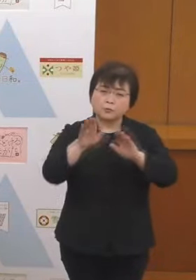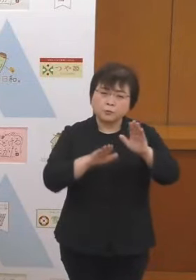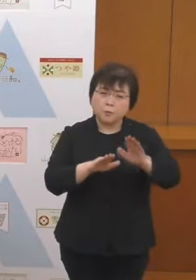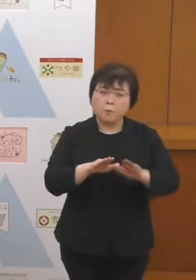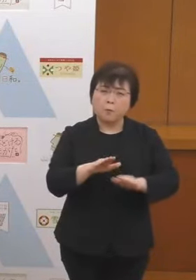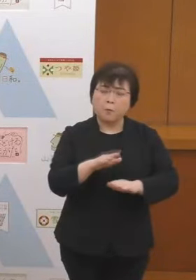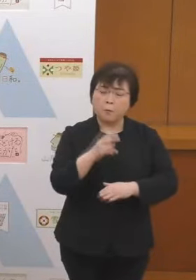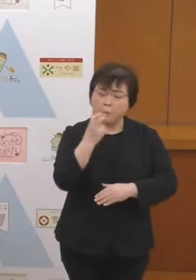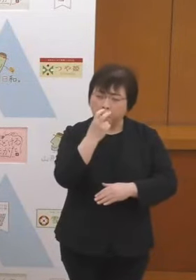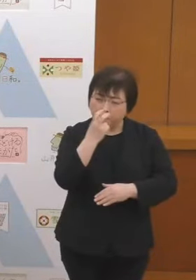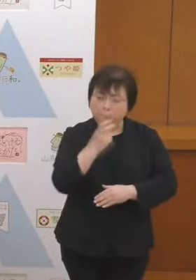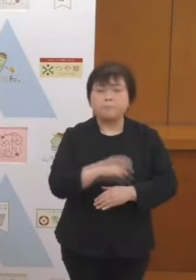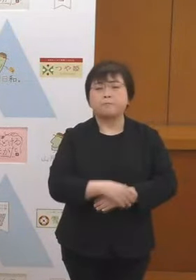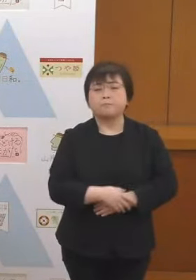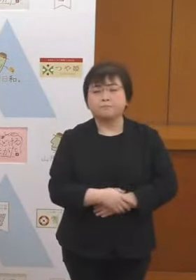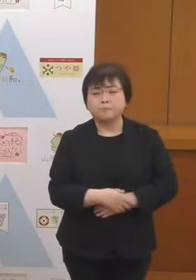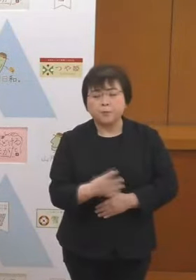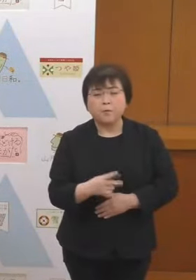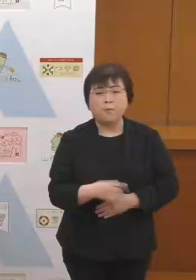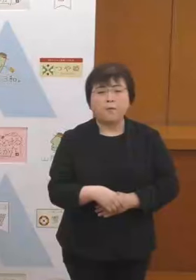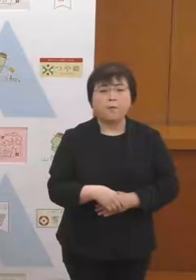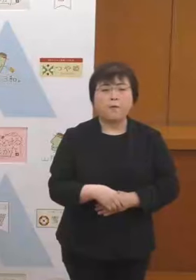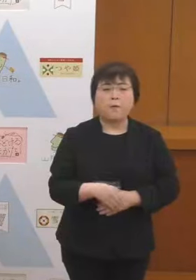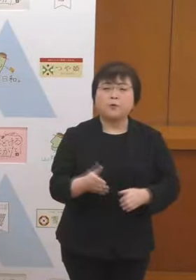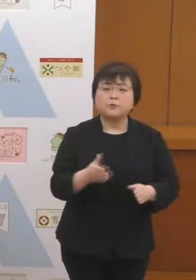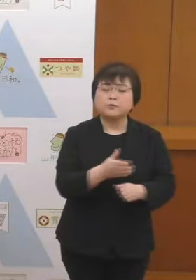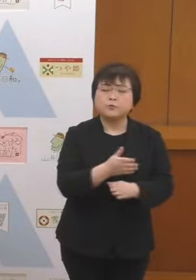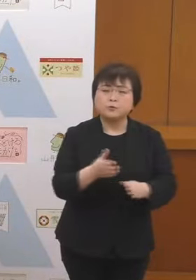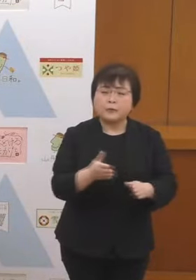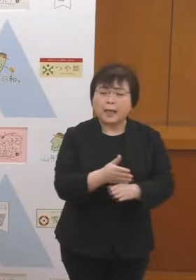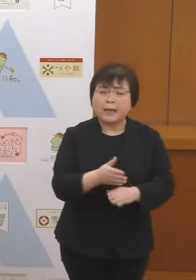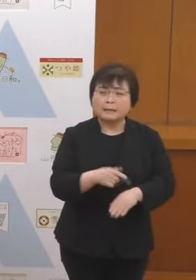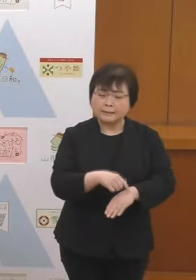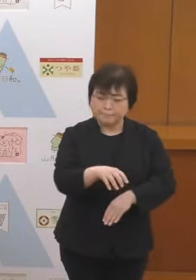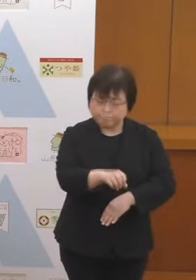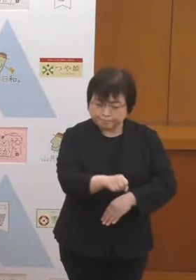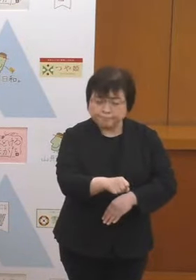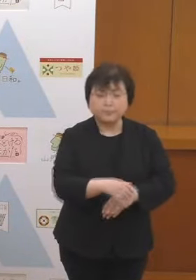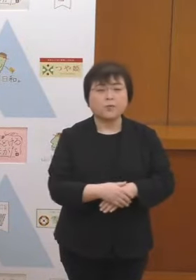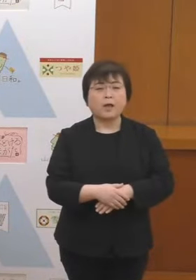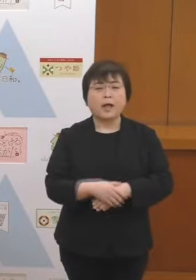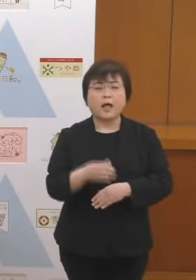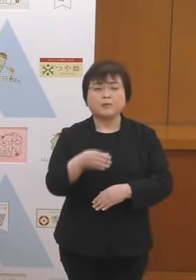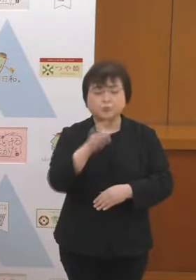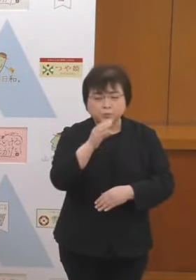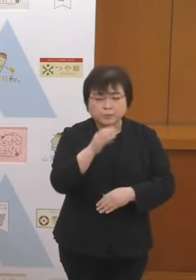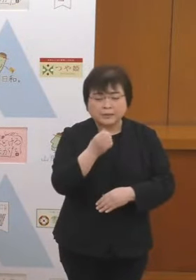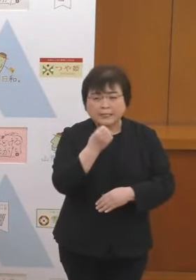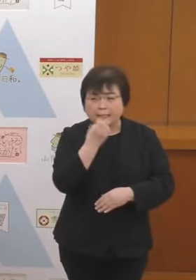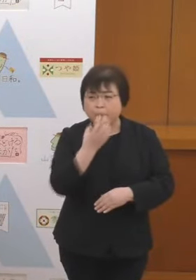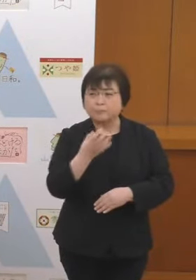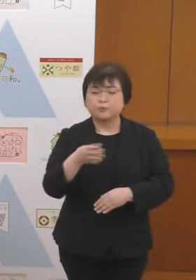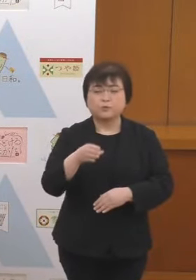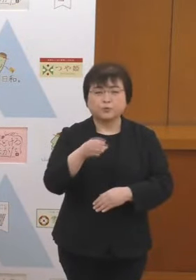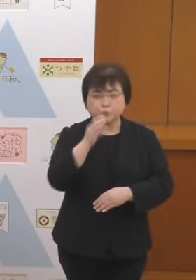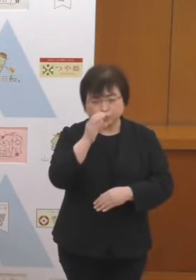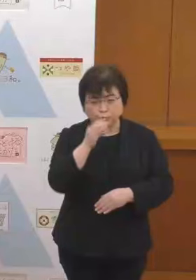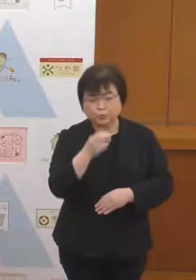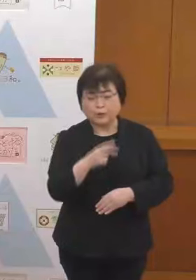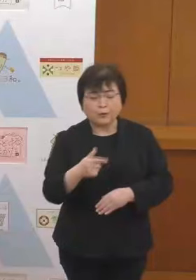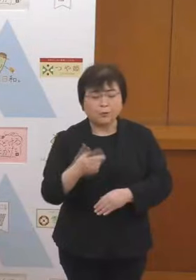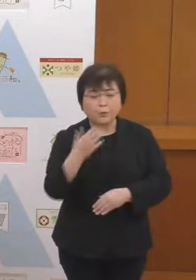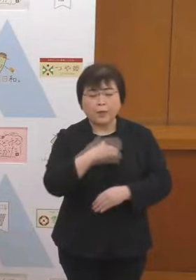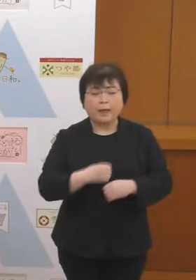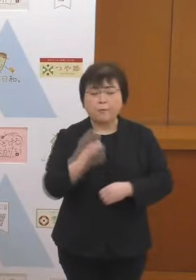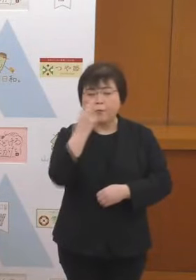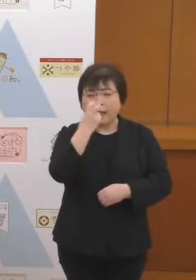目配りをするとともにこまめな休憩時間の確保や水分塩分補給など健康